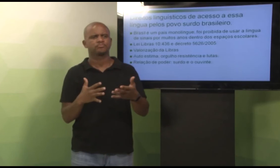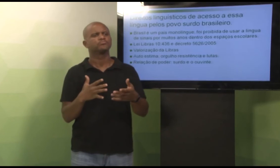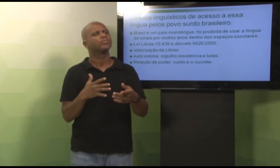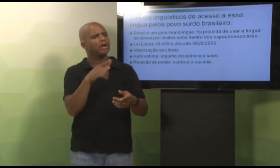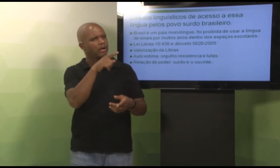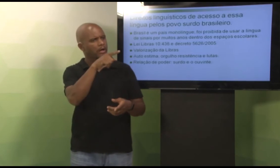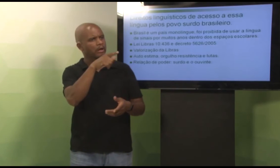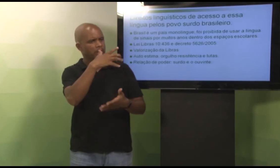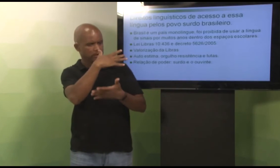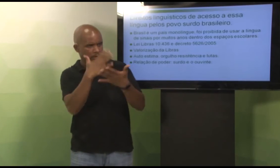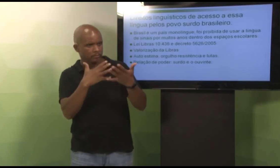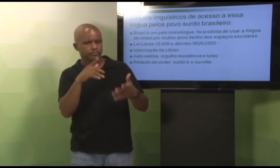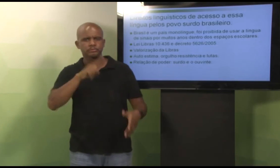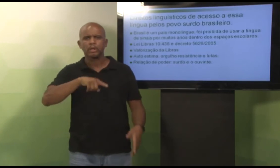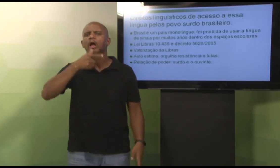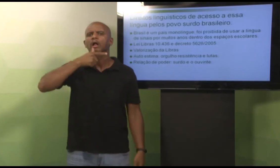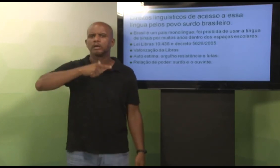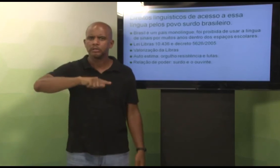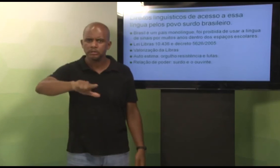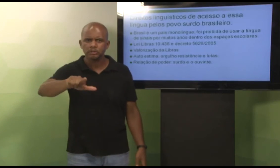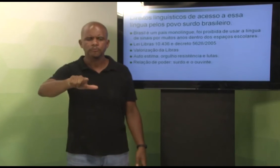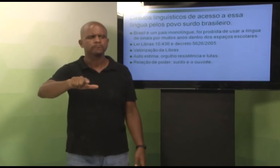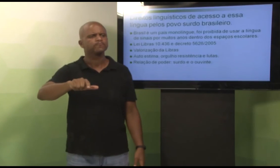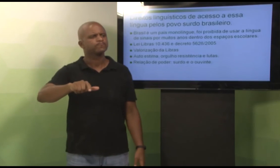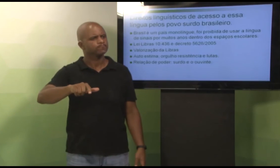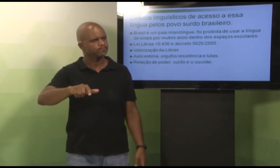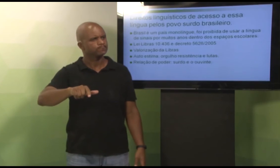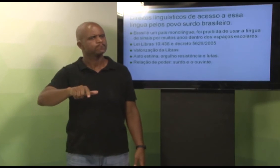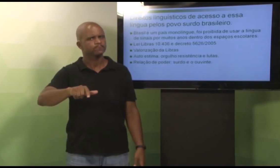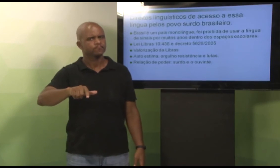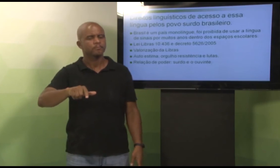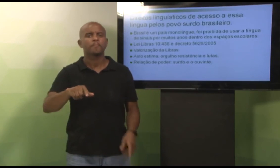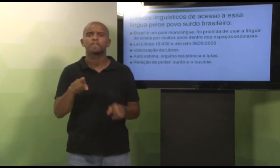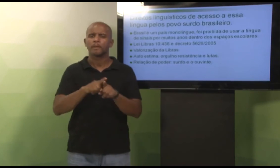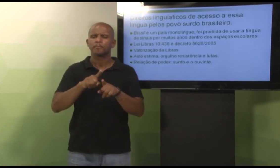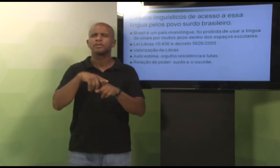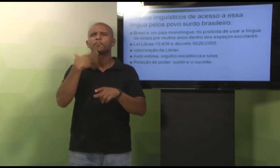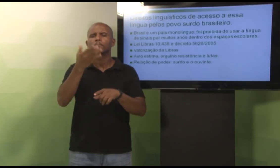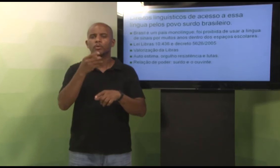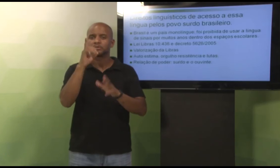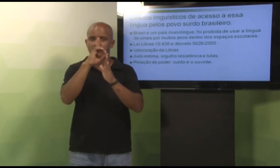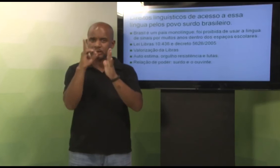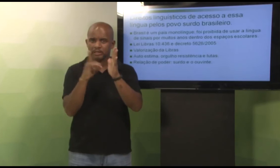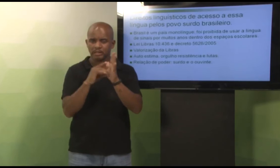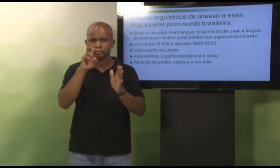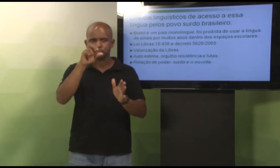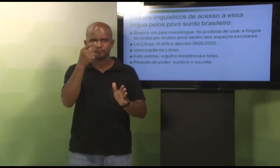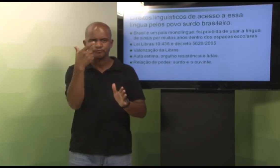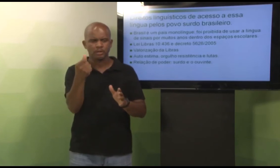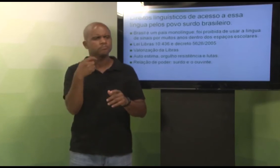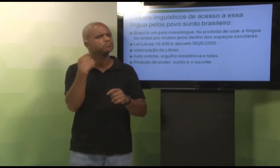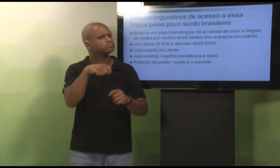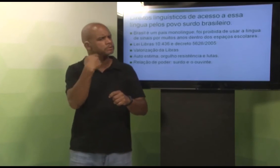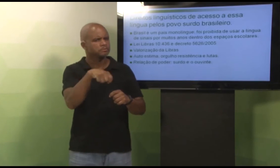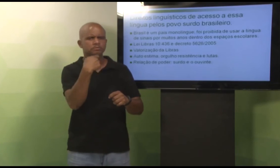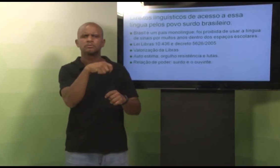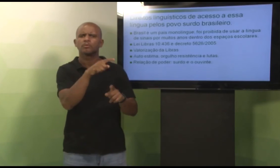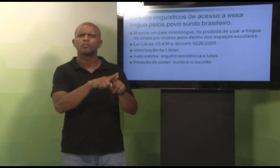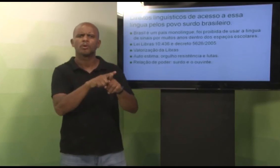movimentando até conseguir a lei da Libras. Então, essa lei comprovou que